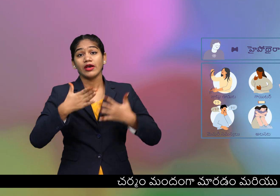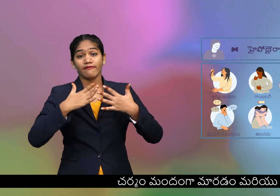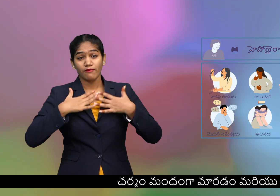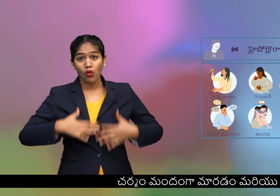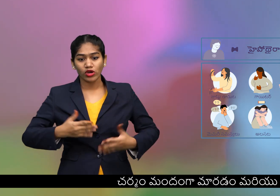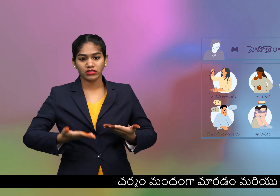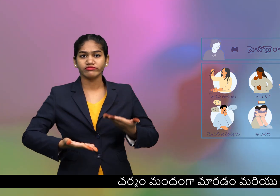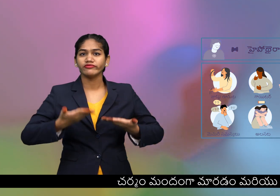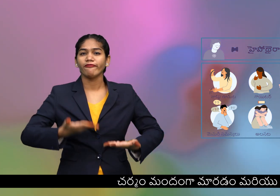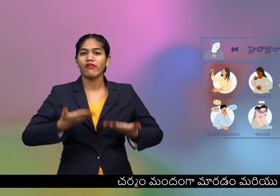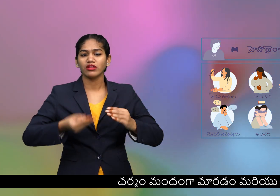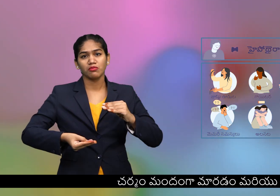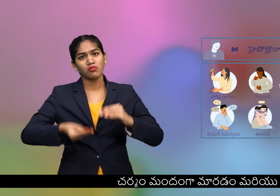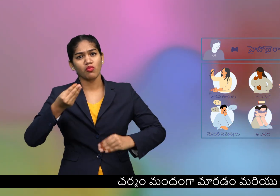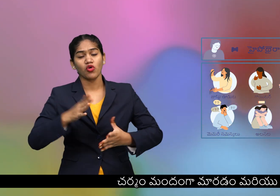మరియు